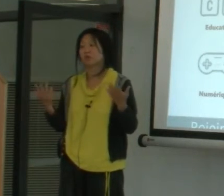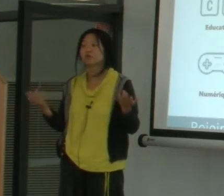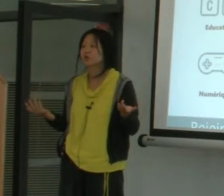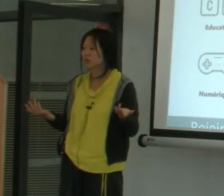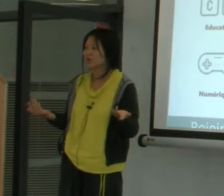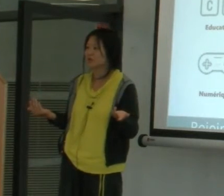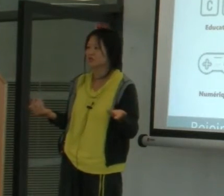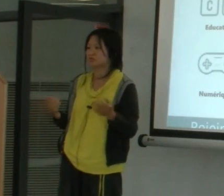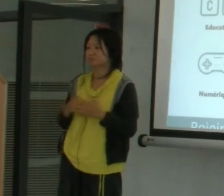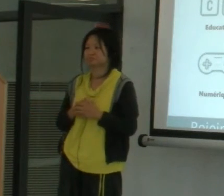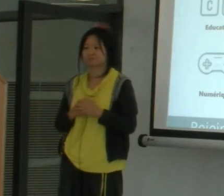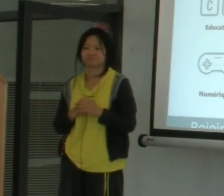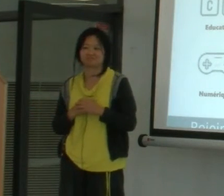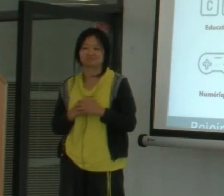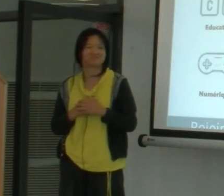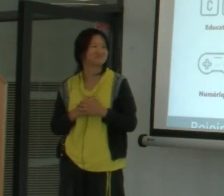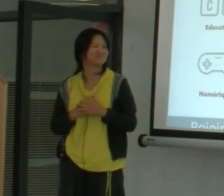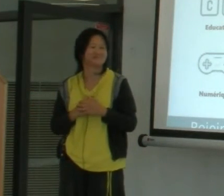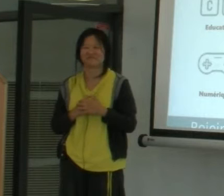Par contre, l'implant est gratuit.